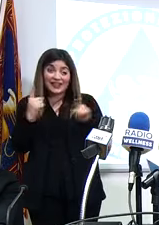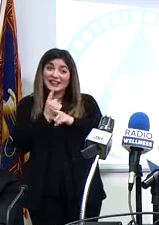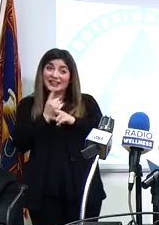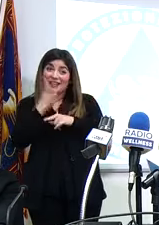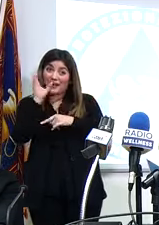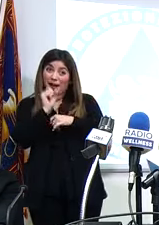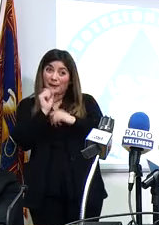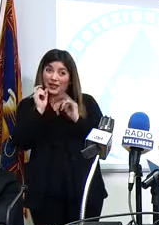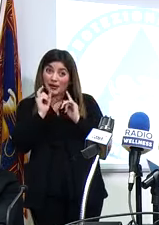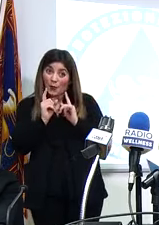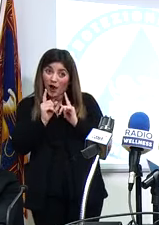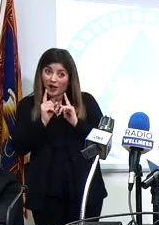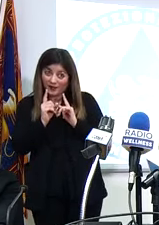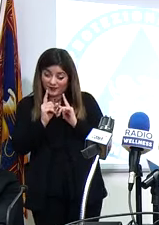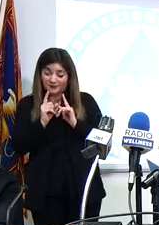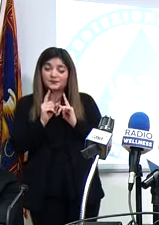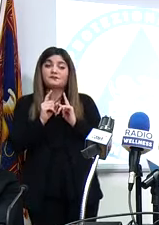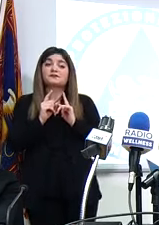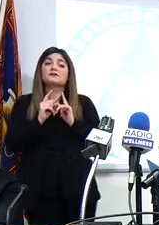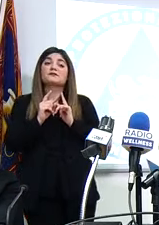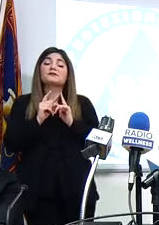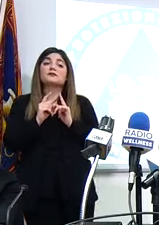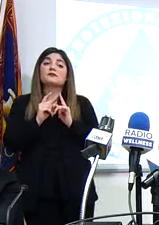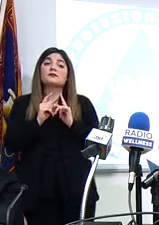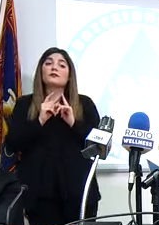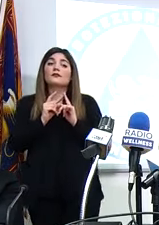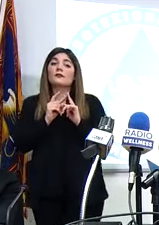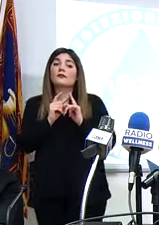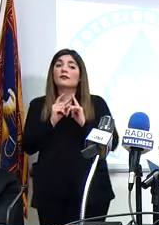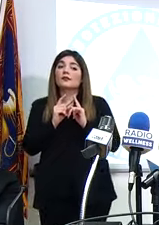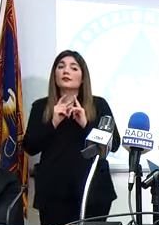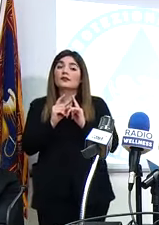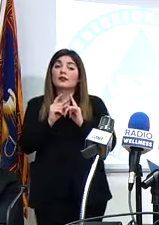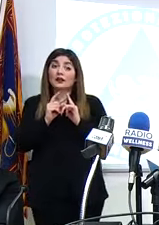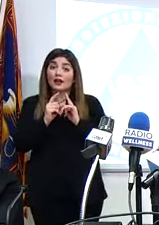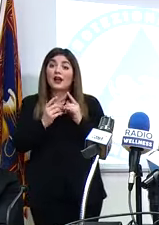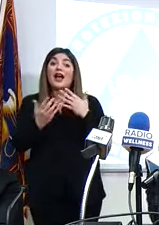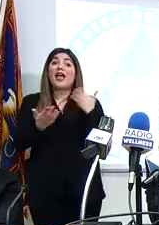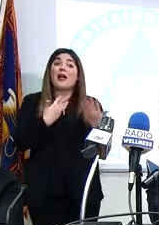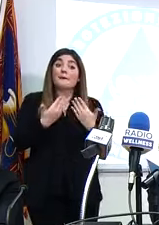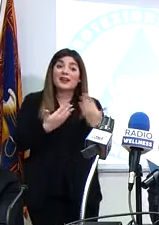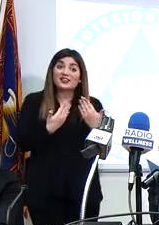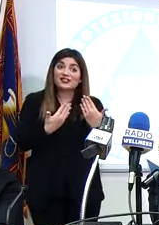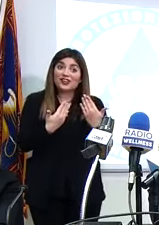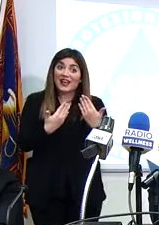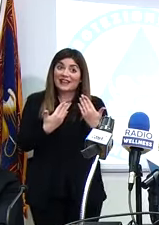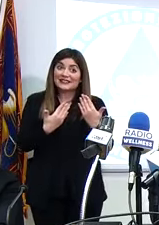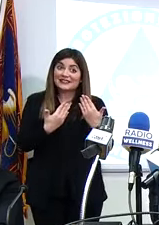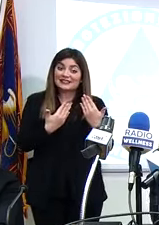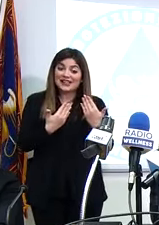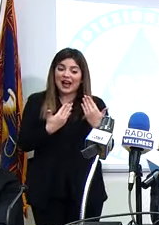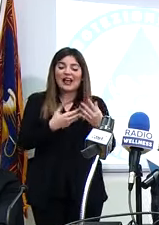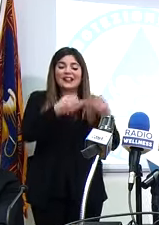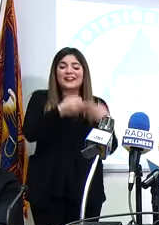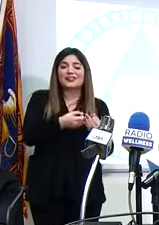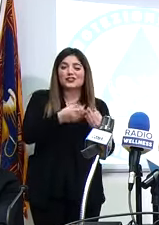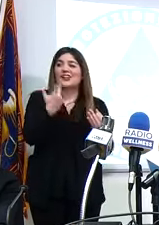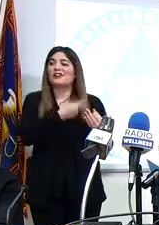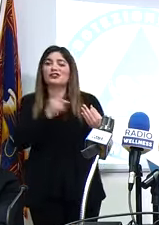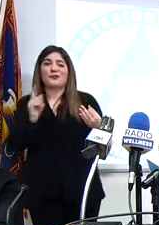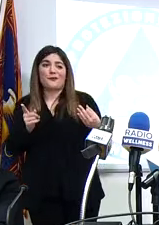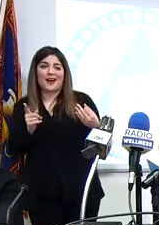è l'emergenza, è l'urgenza che dice quale vaccino. Uno, quello che viene prima. Due, quello che è